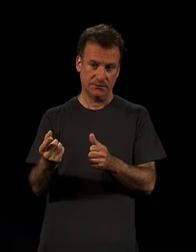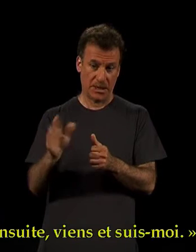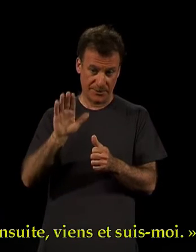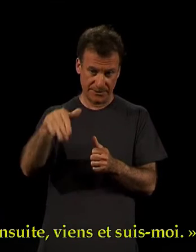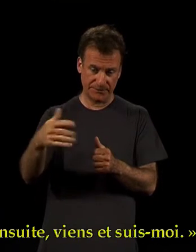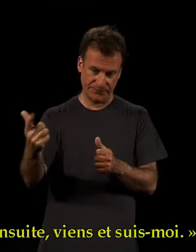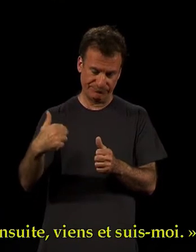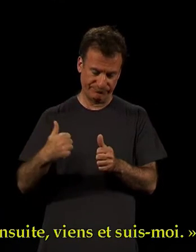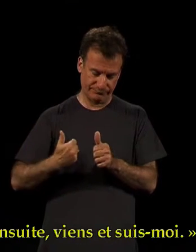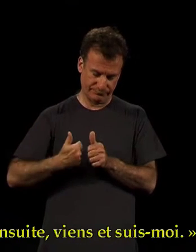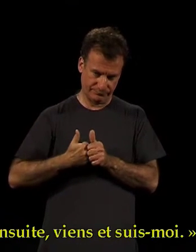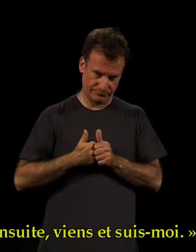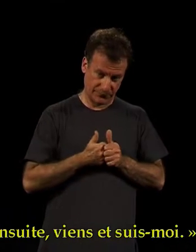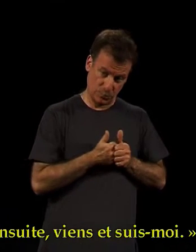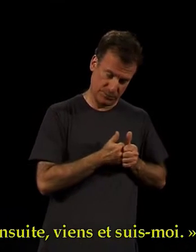Ensuite, viens et suis-moi.